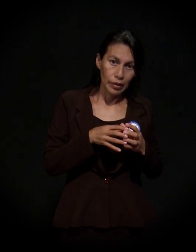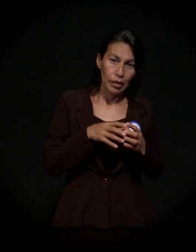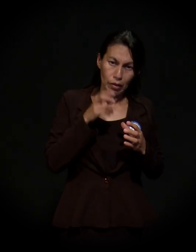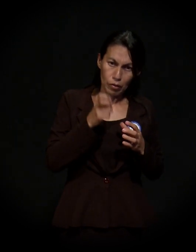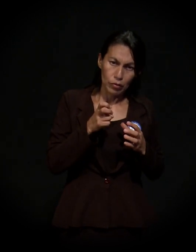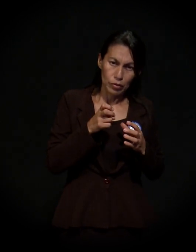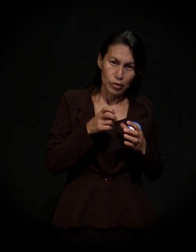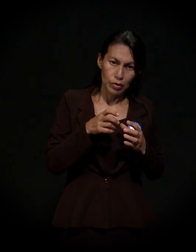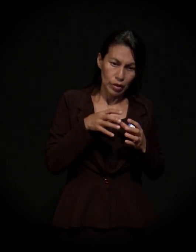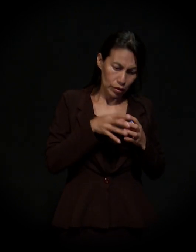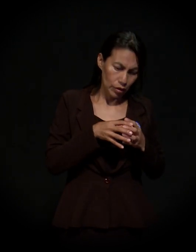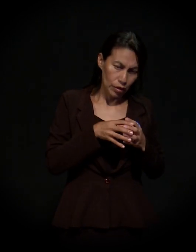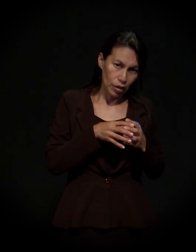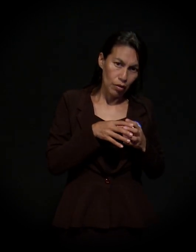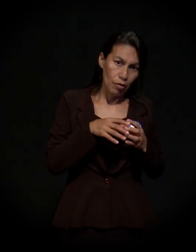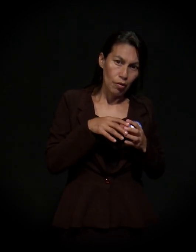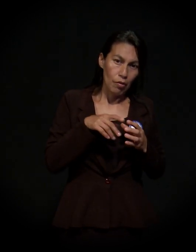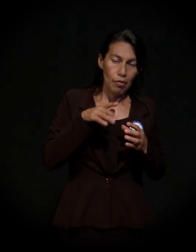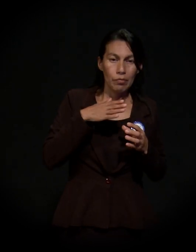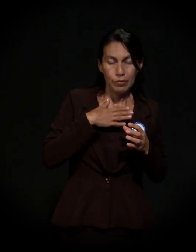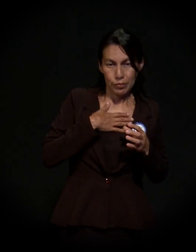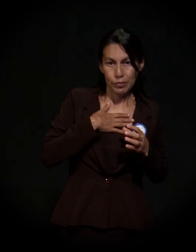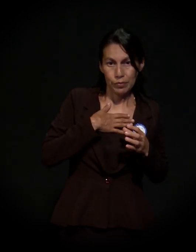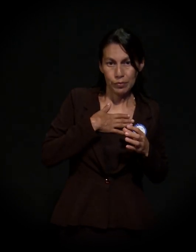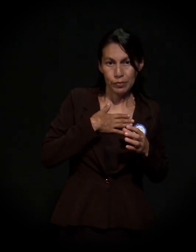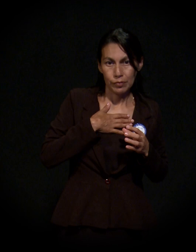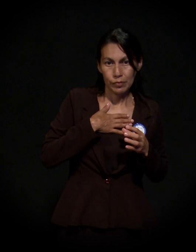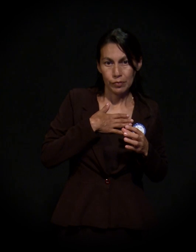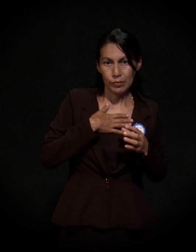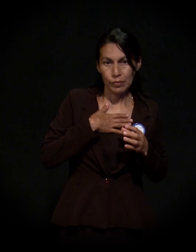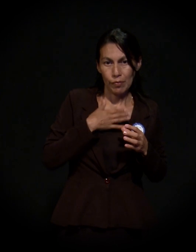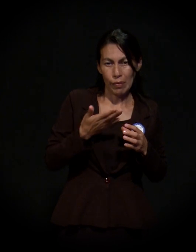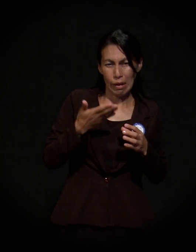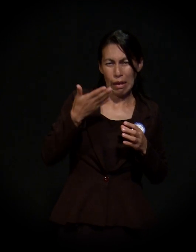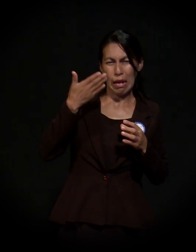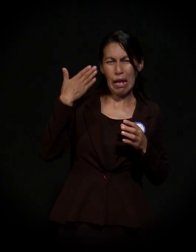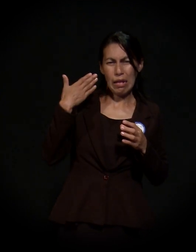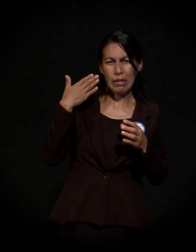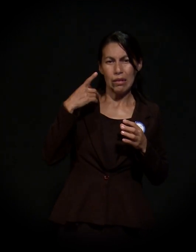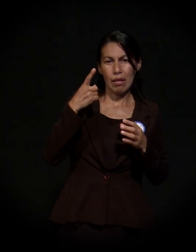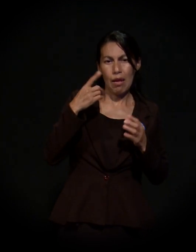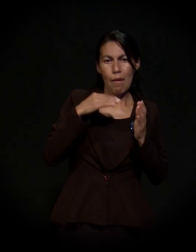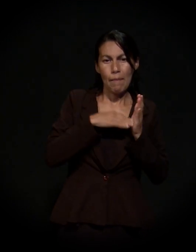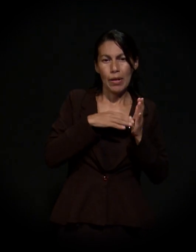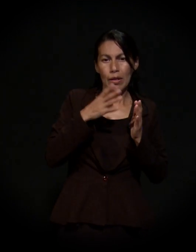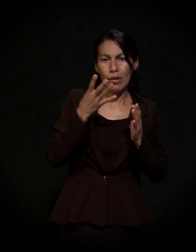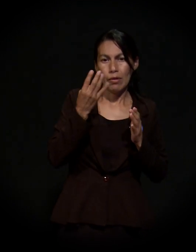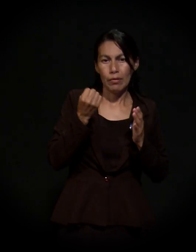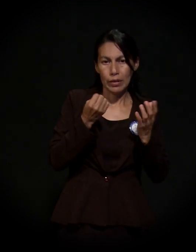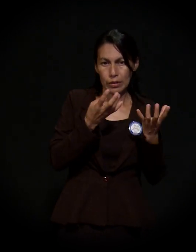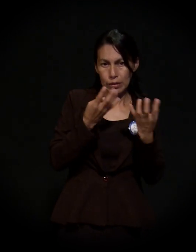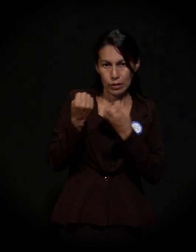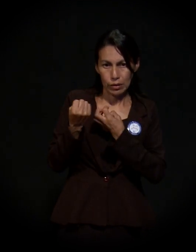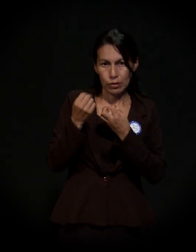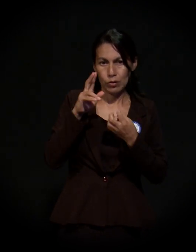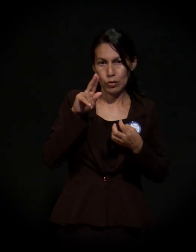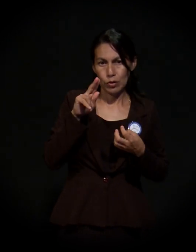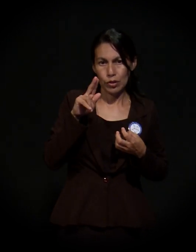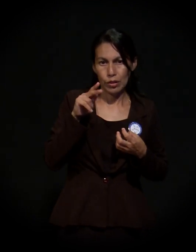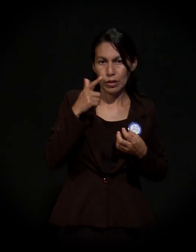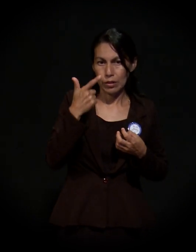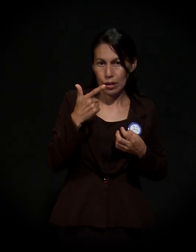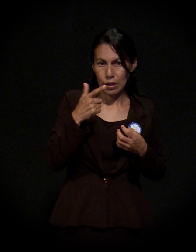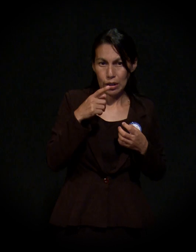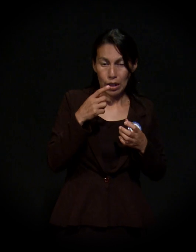hace ese fondo de inversión, pues en mi caso, desde el 87 a la fecha, estoy en el fondo